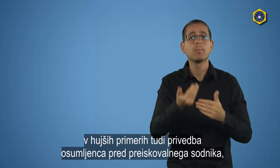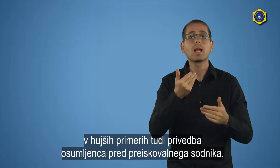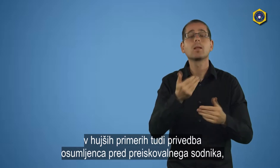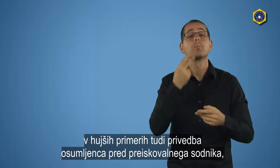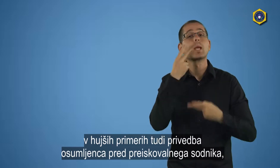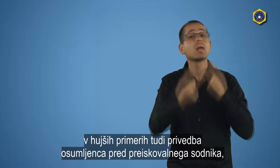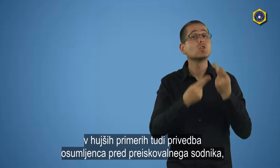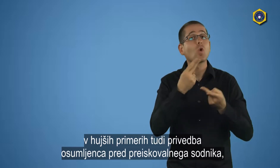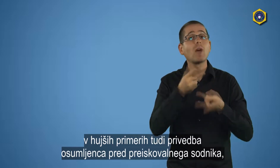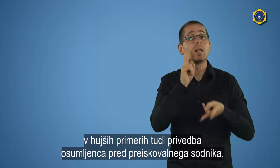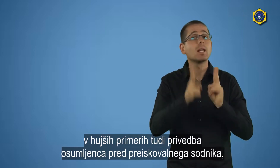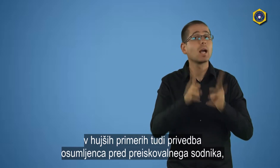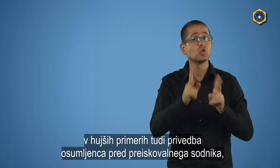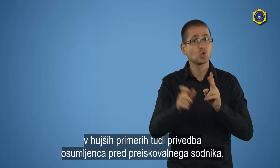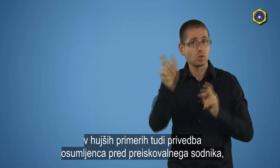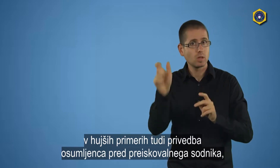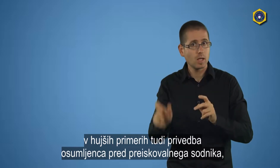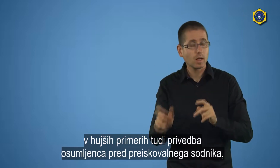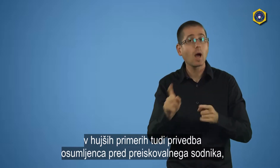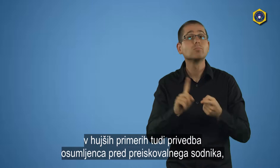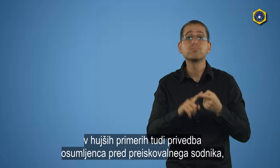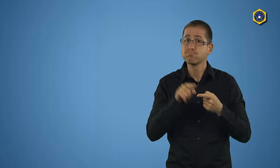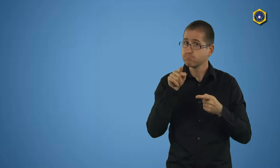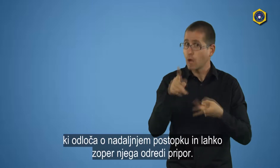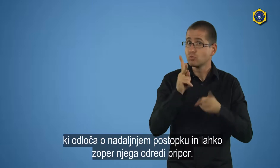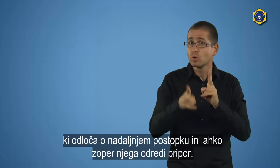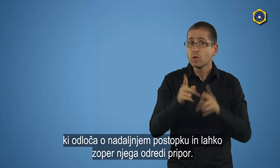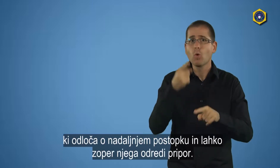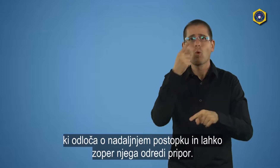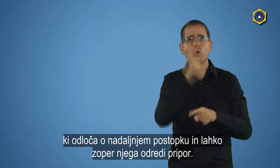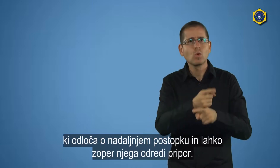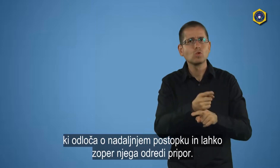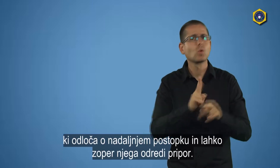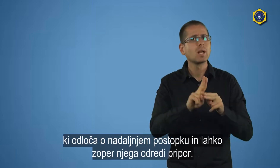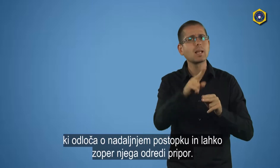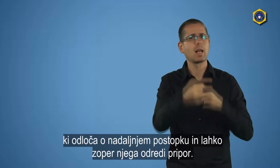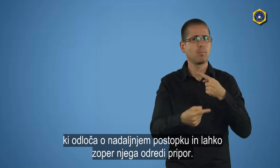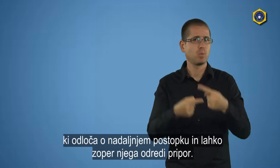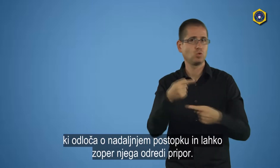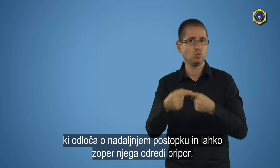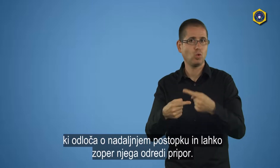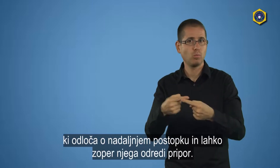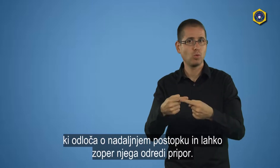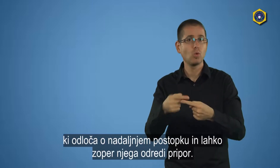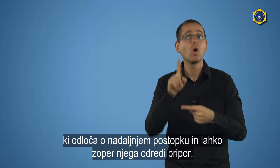preiskovalnega sodnika, ki odloča o nadaljnjem postopku in lahko zoper njega odredi pripor.